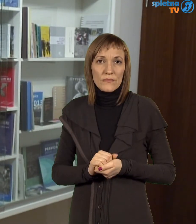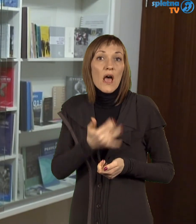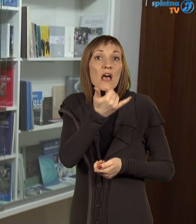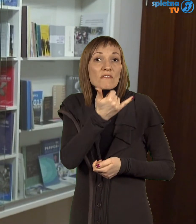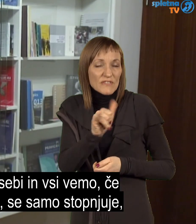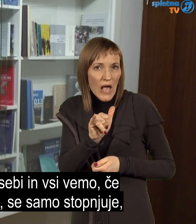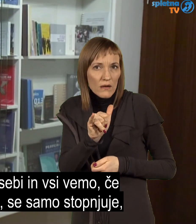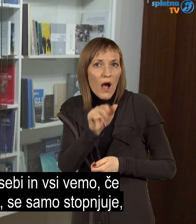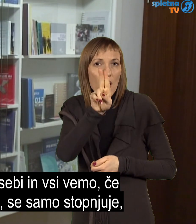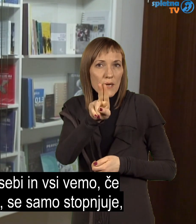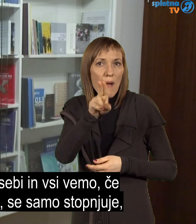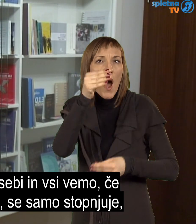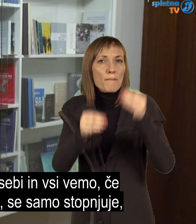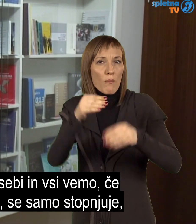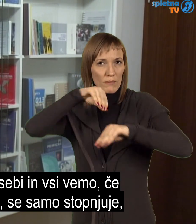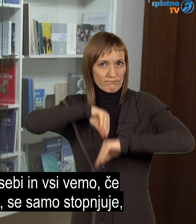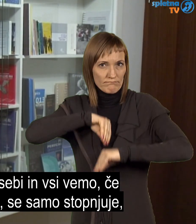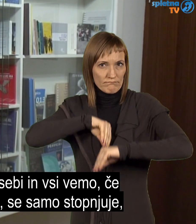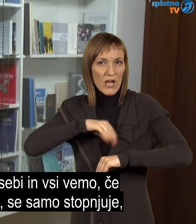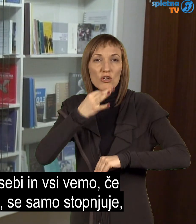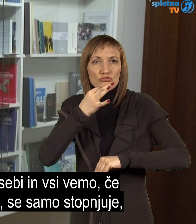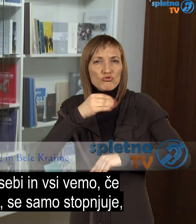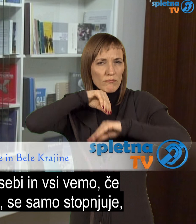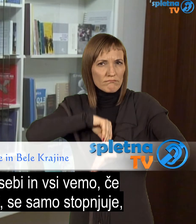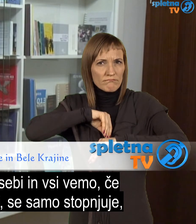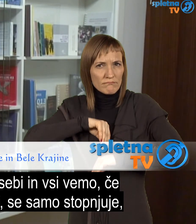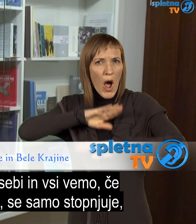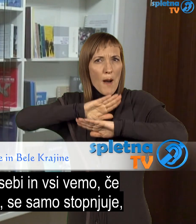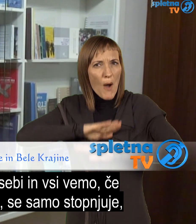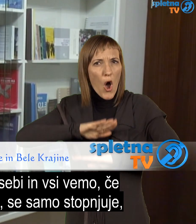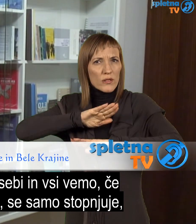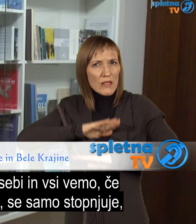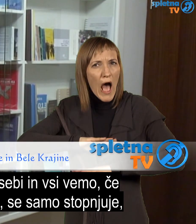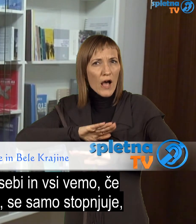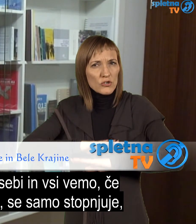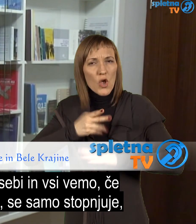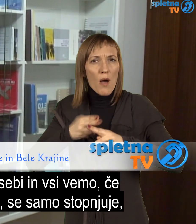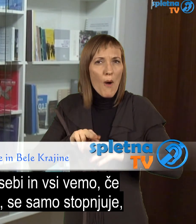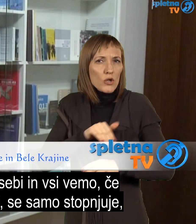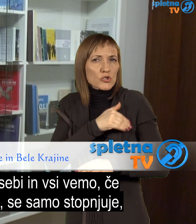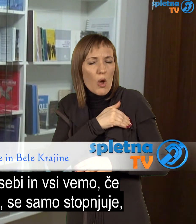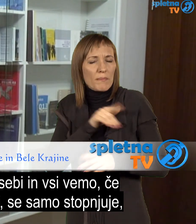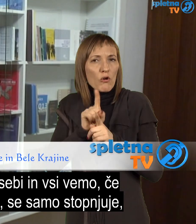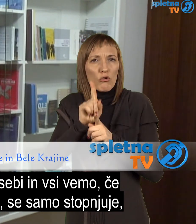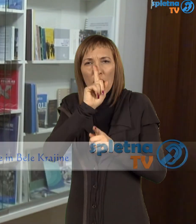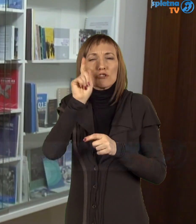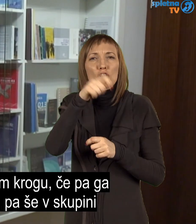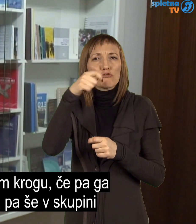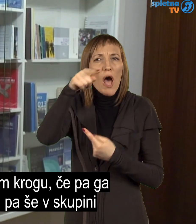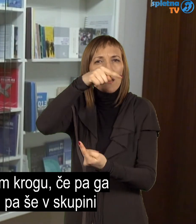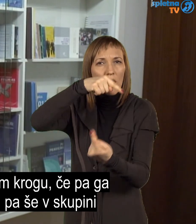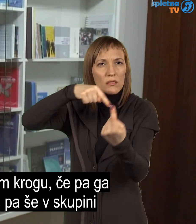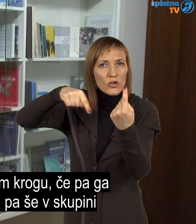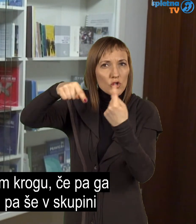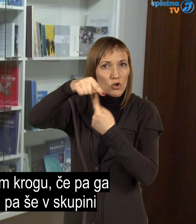Torej, vsak ima problem v sebi in vsi vemo, da če ga zadržujemo v sebi, se samo stopnjuje, se vrtiš v